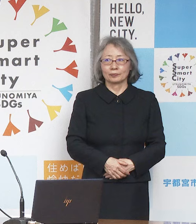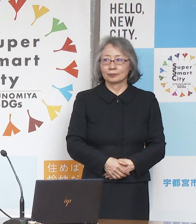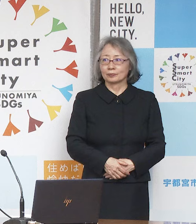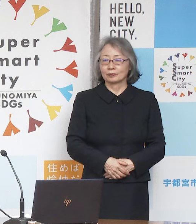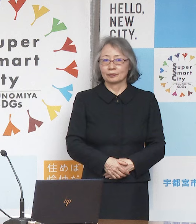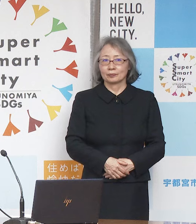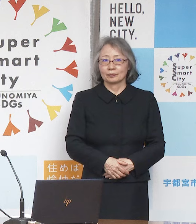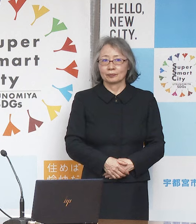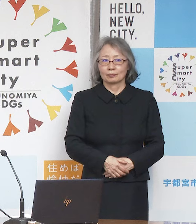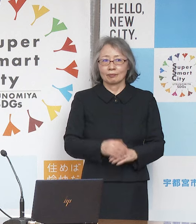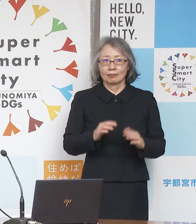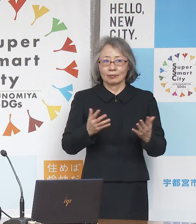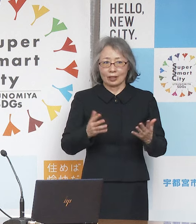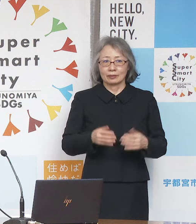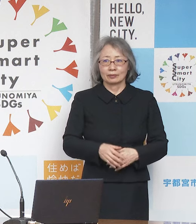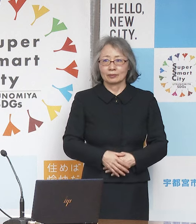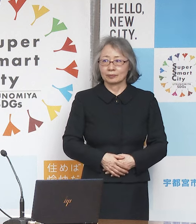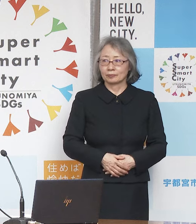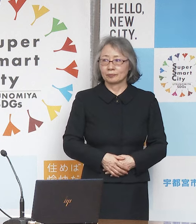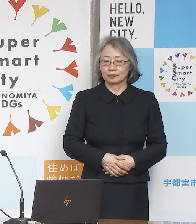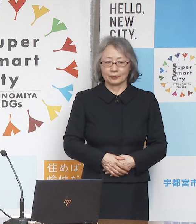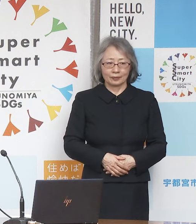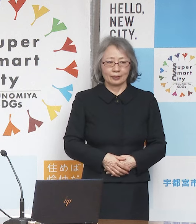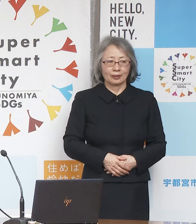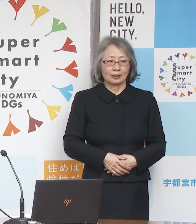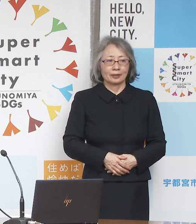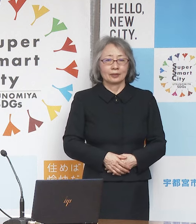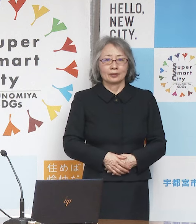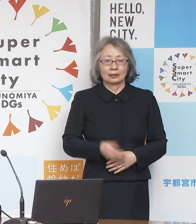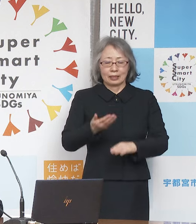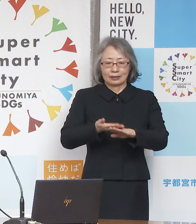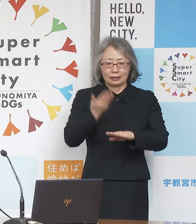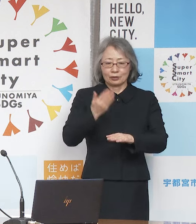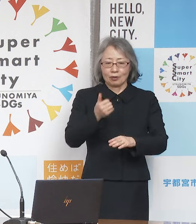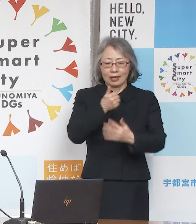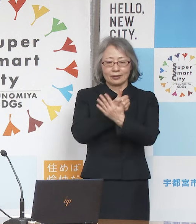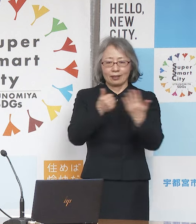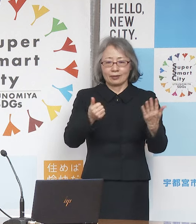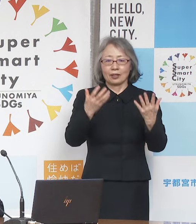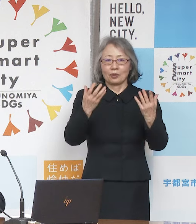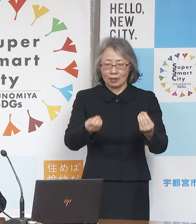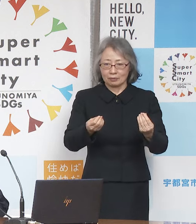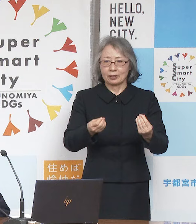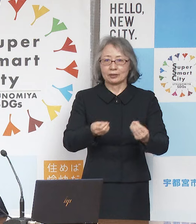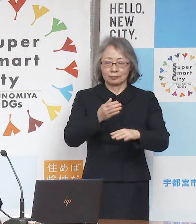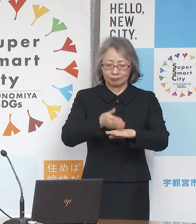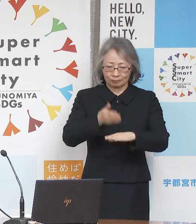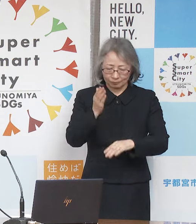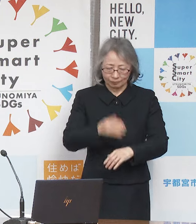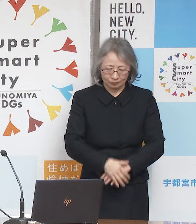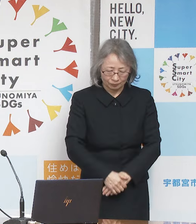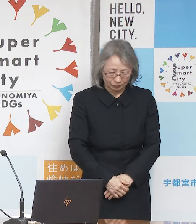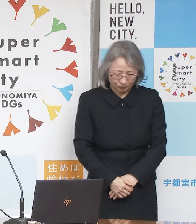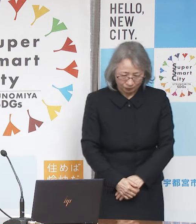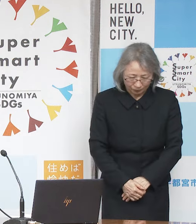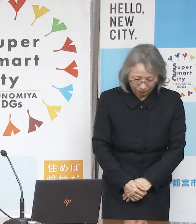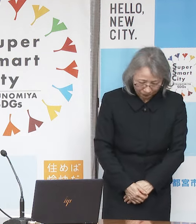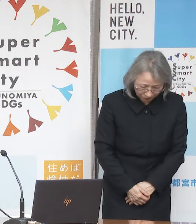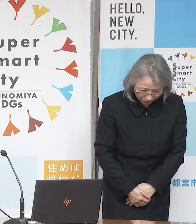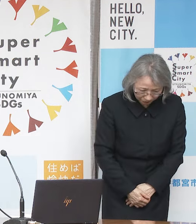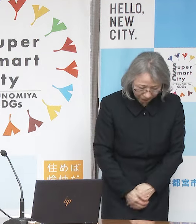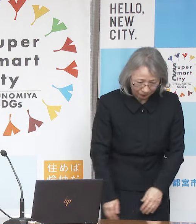か内ですので開し以上で記者会見を終了いたしますありがとうございましたどうも皆さんありがとう